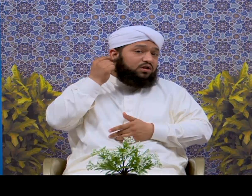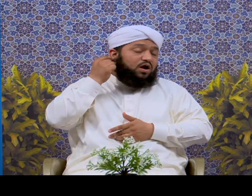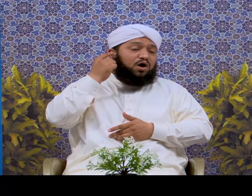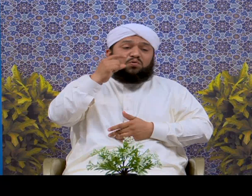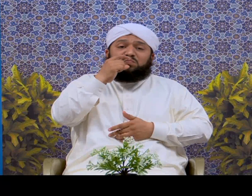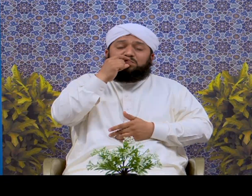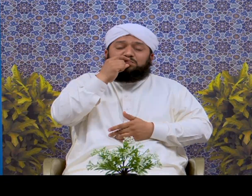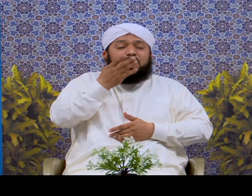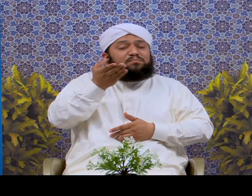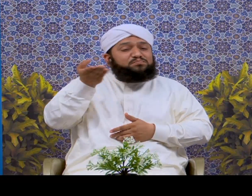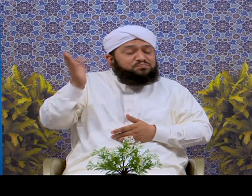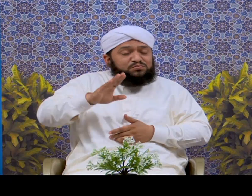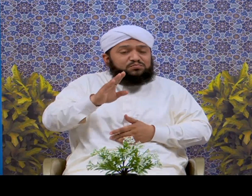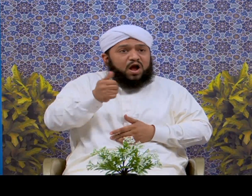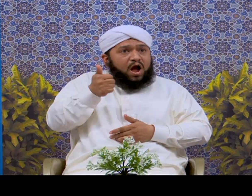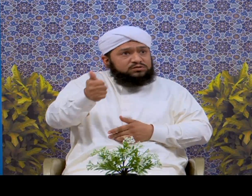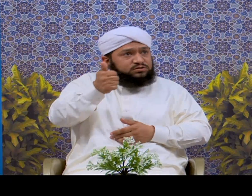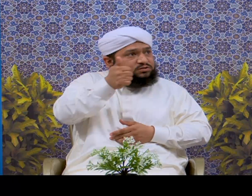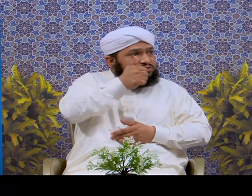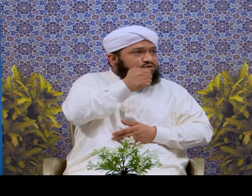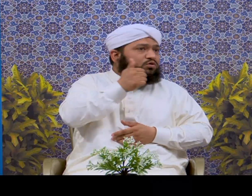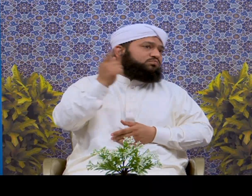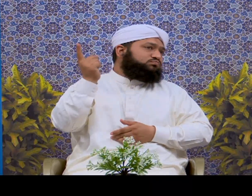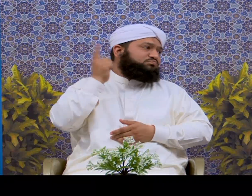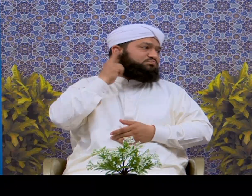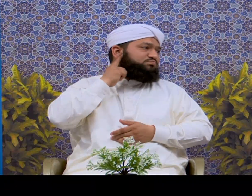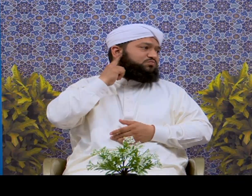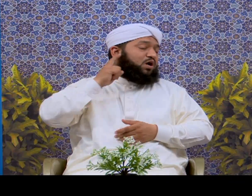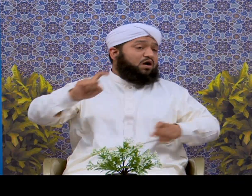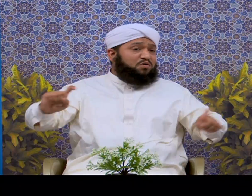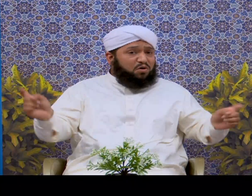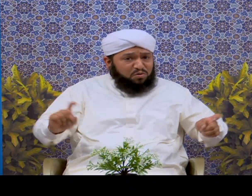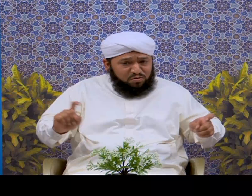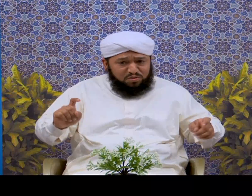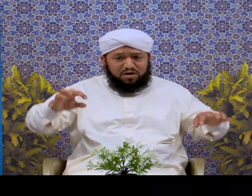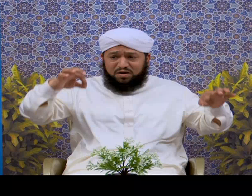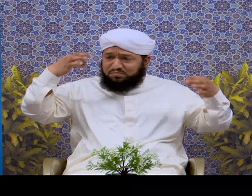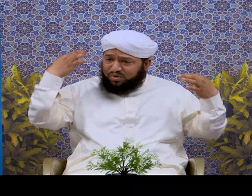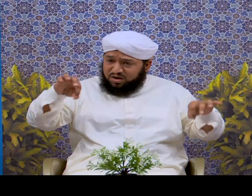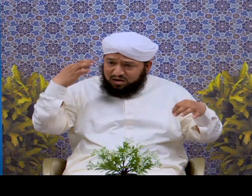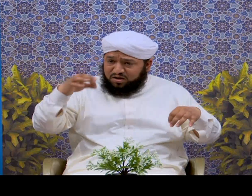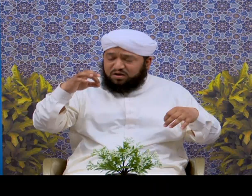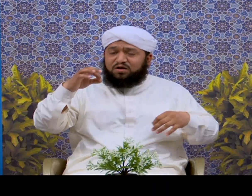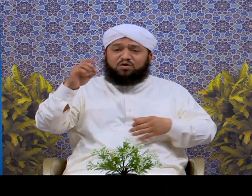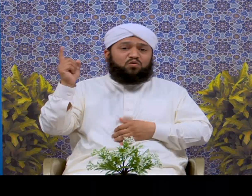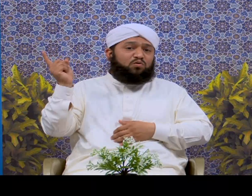ہے کہ صرف اور صرف جائز باتیں سنیں، ہرگز ڈھول باجے اور موسیقی نہ